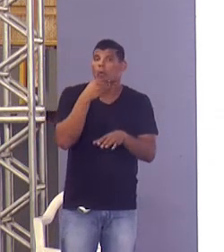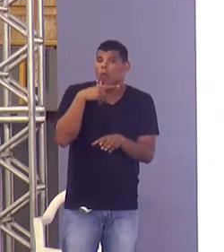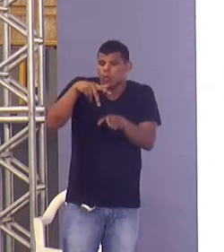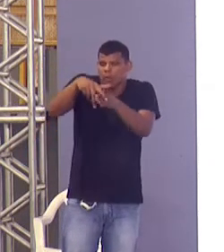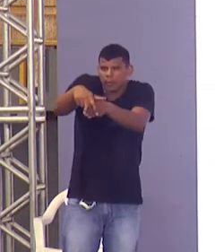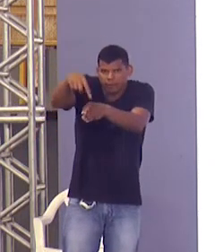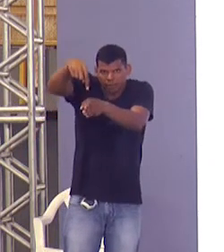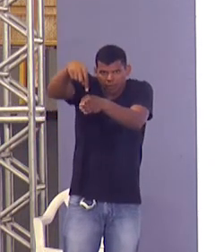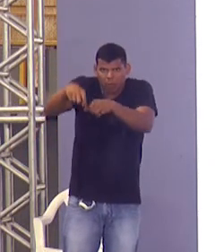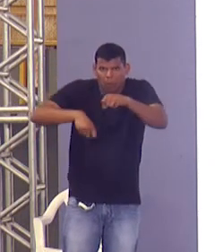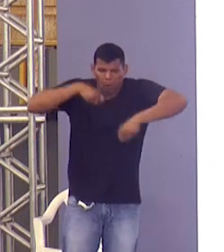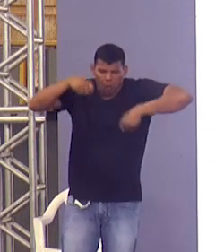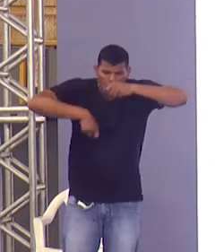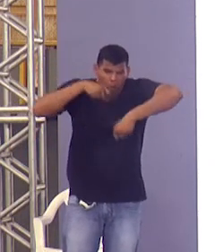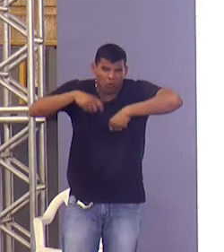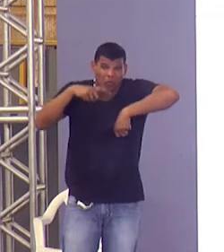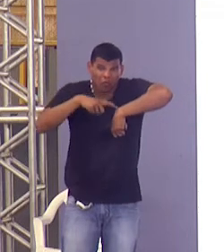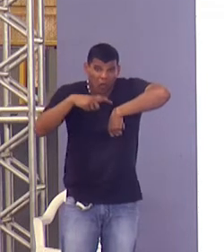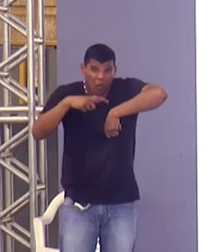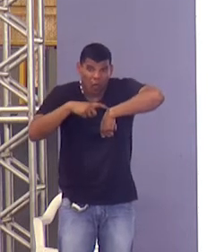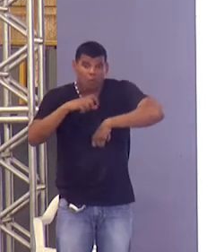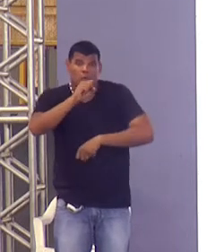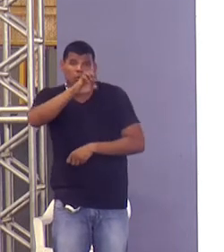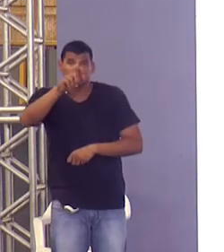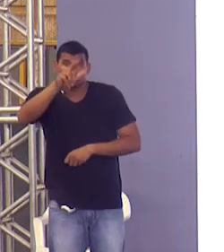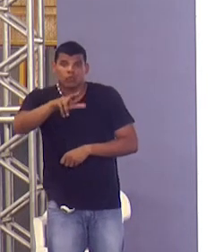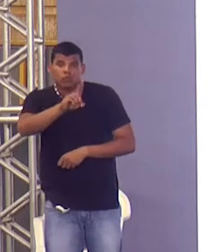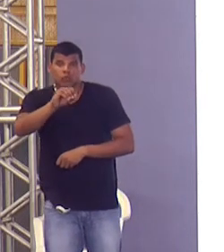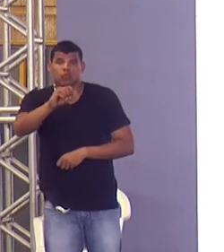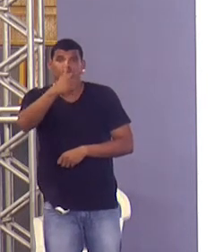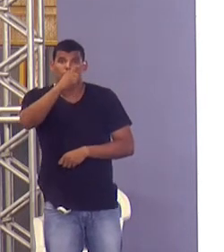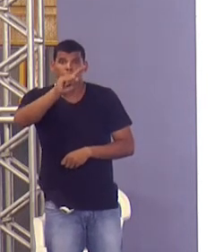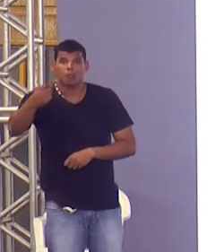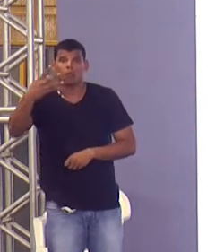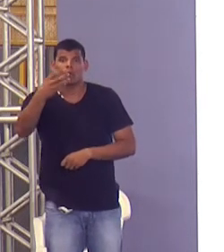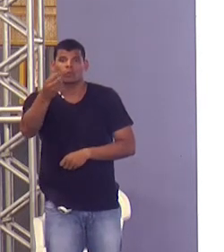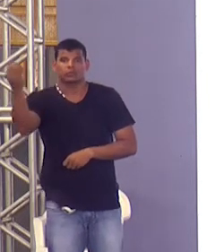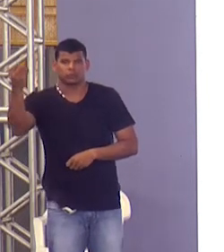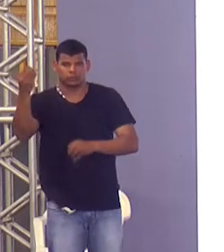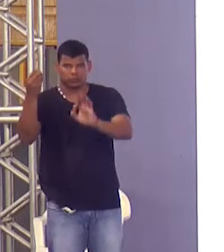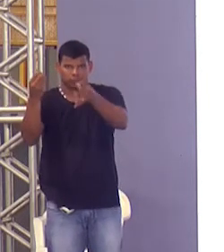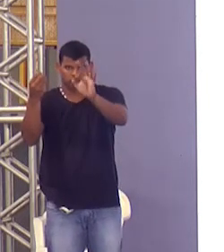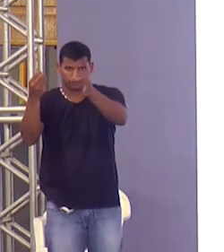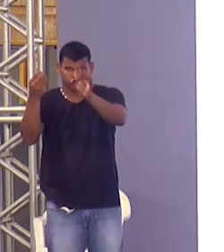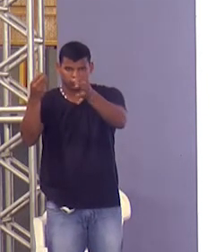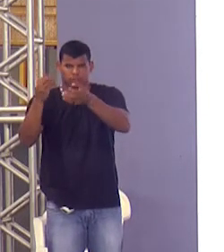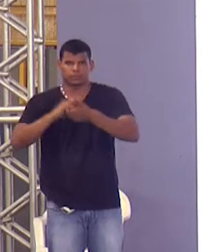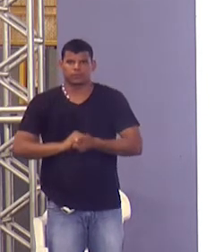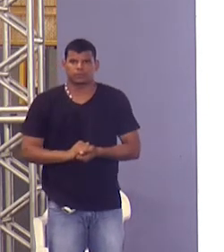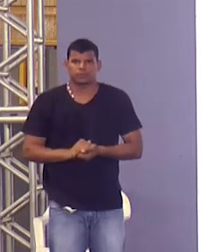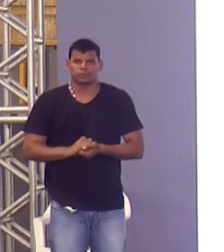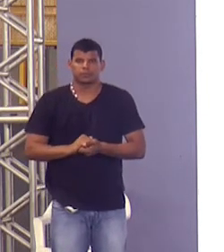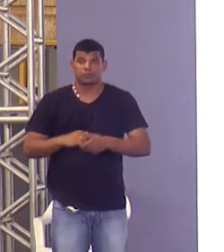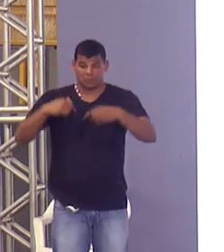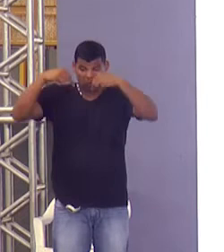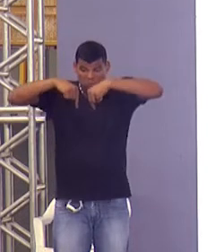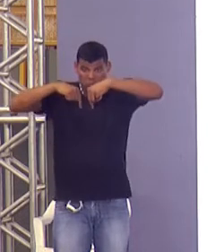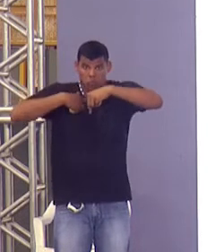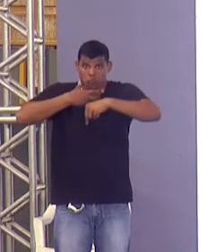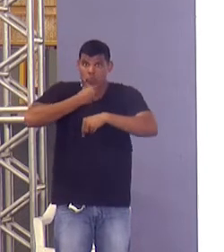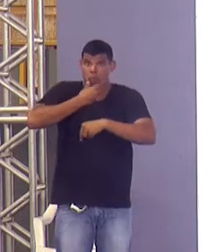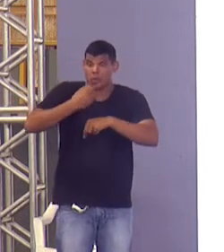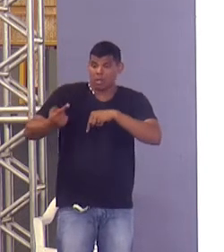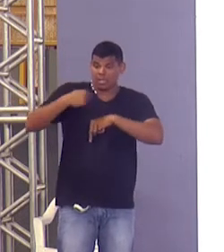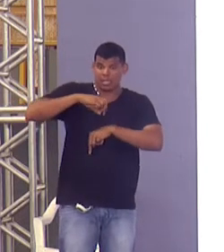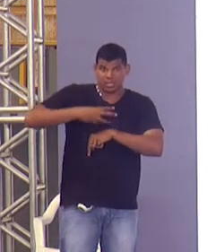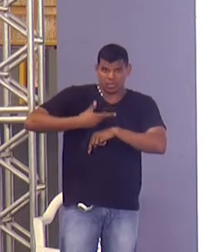bicicleta a 2.400 segundos. E o Paulinho também. Só que o